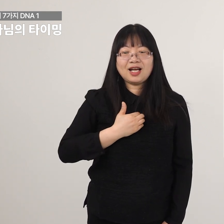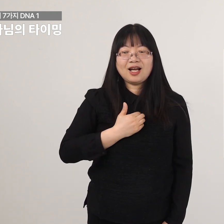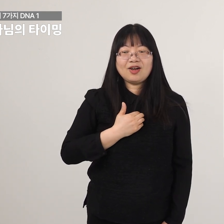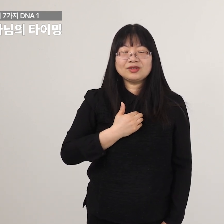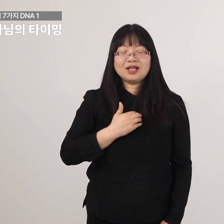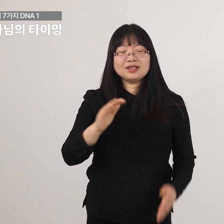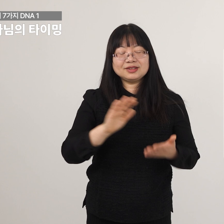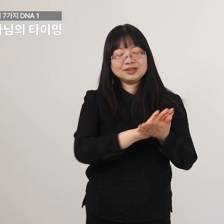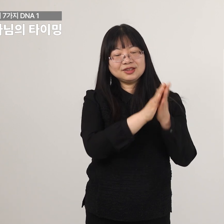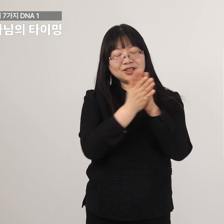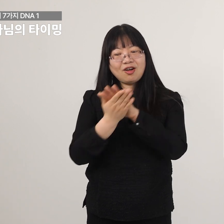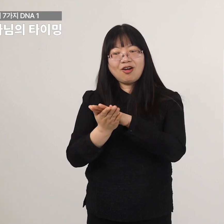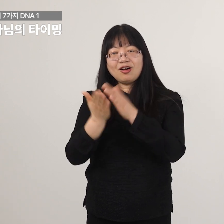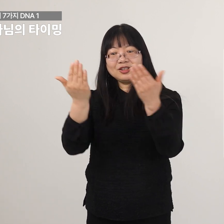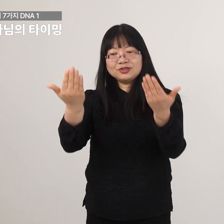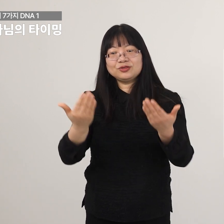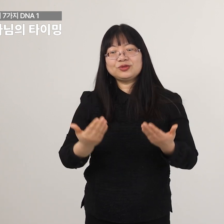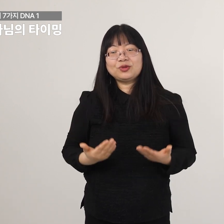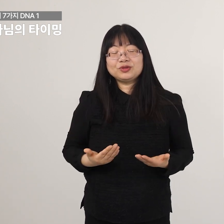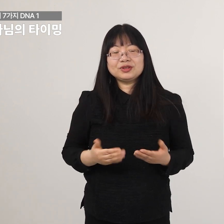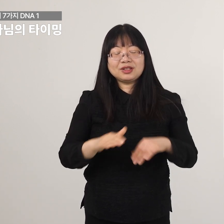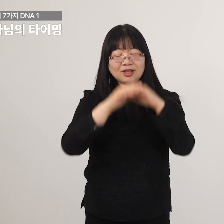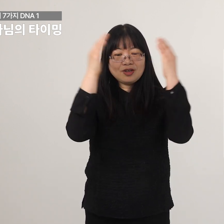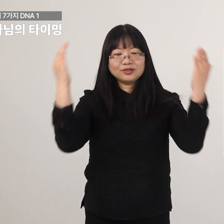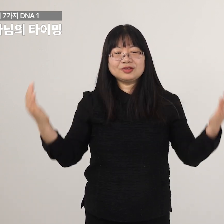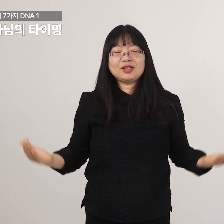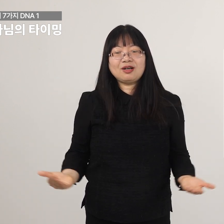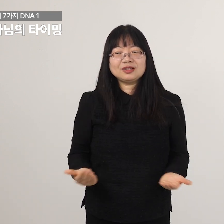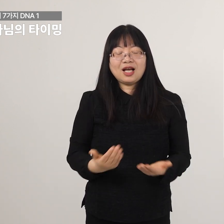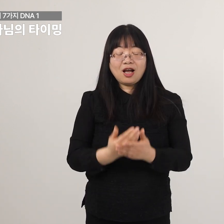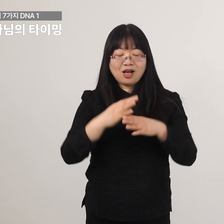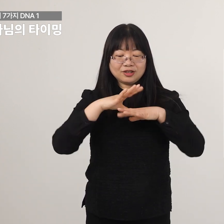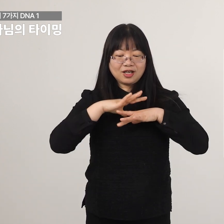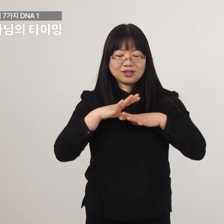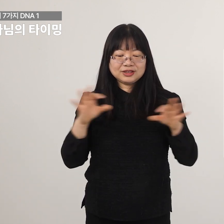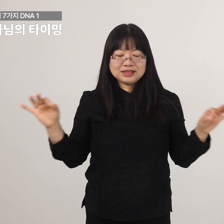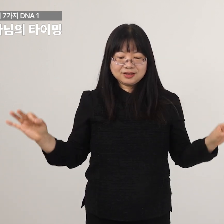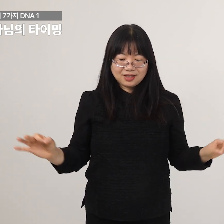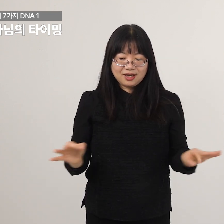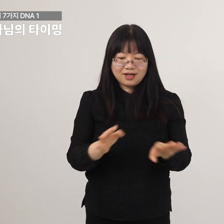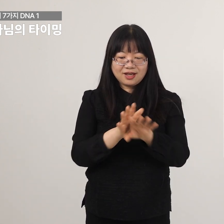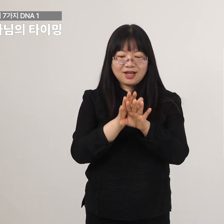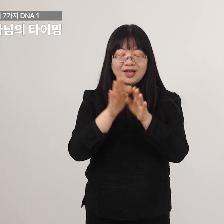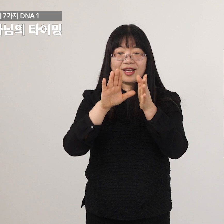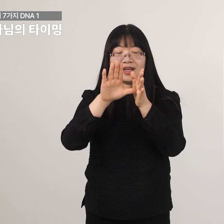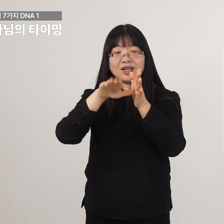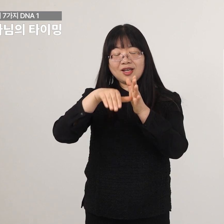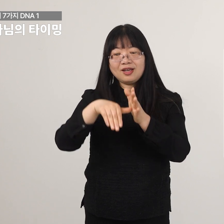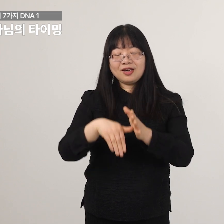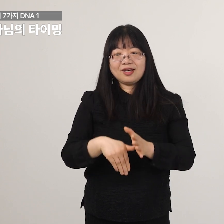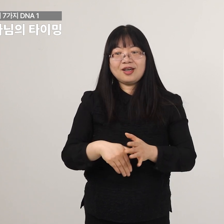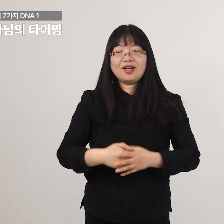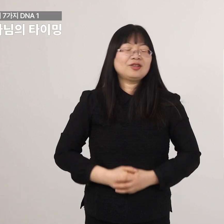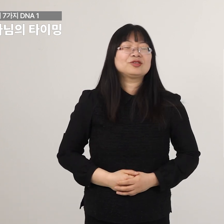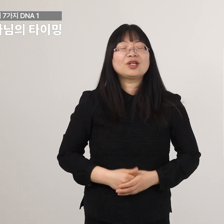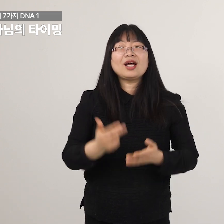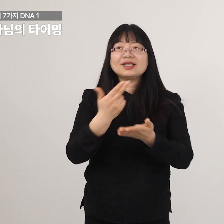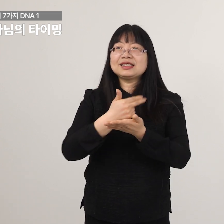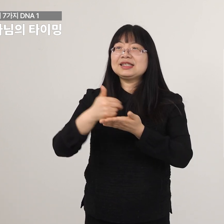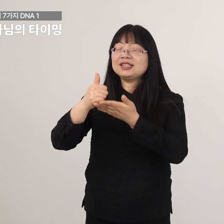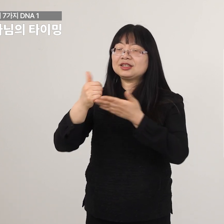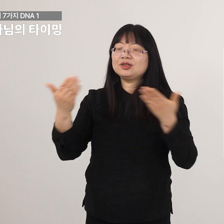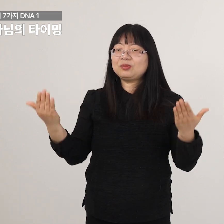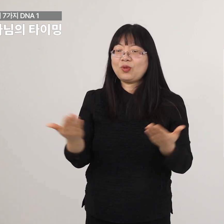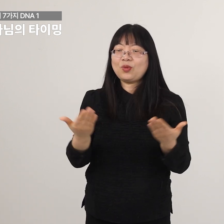나를 변화시켜 모든 두려움 사라질 때